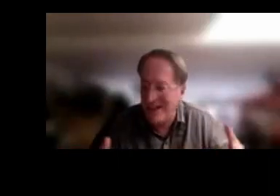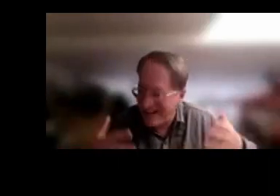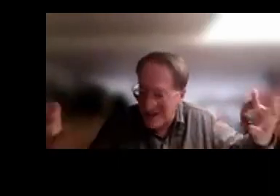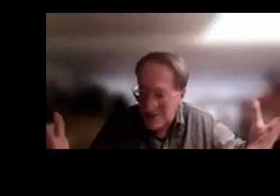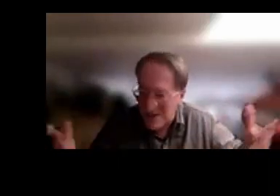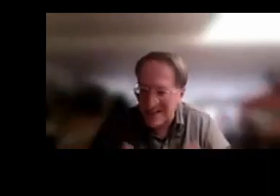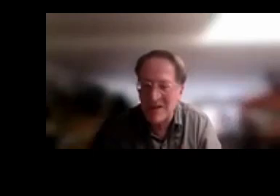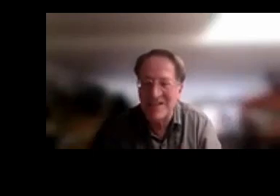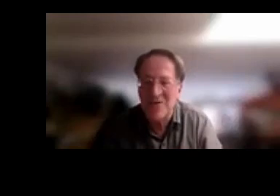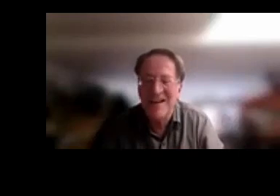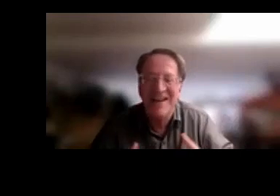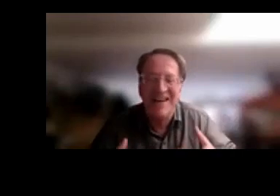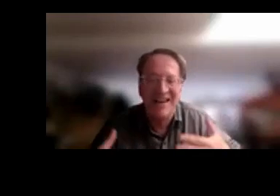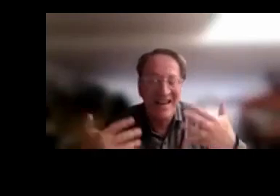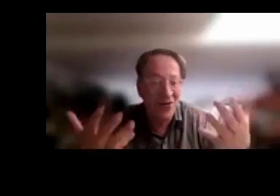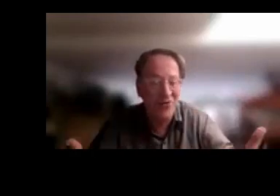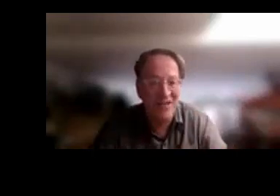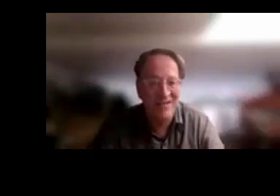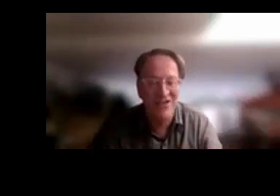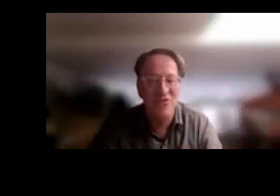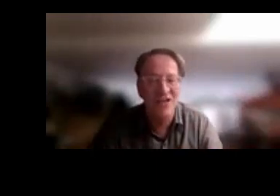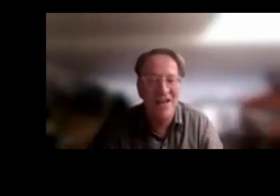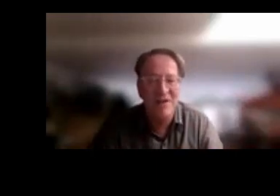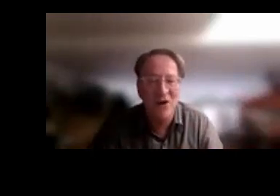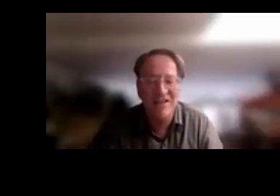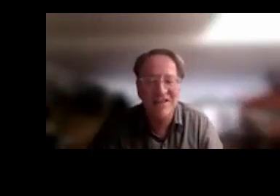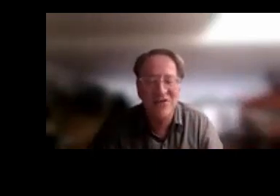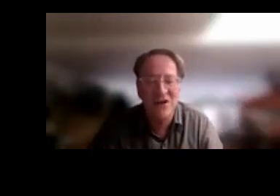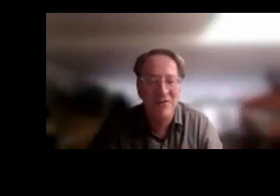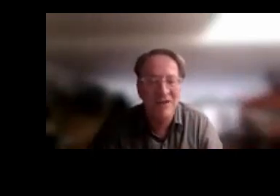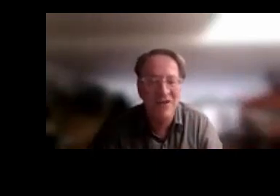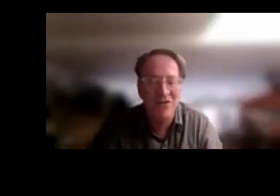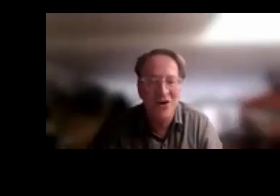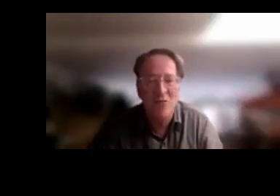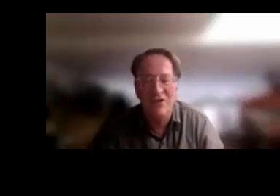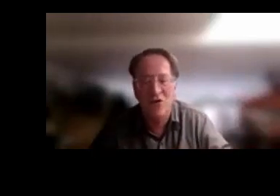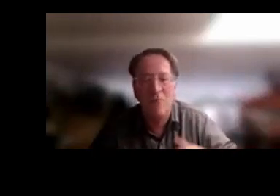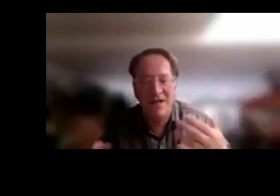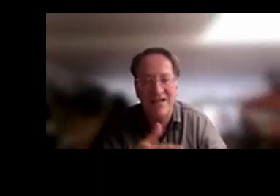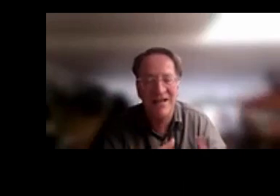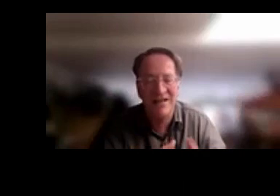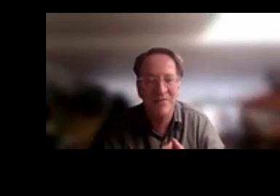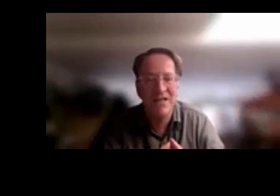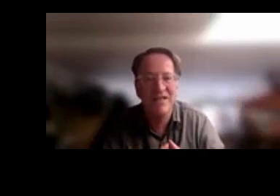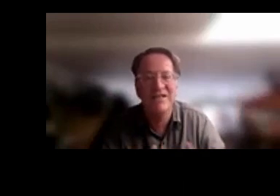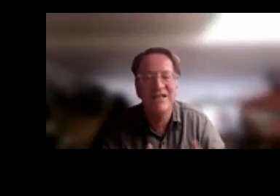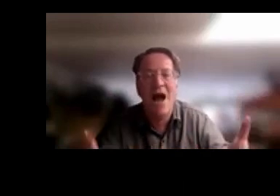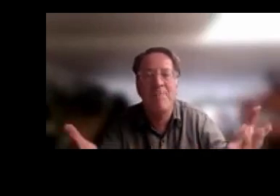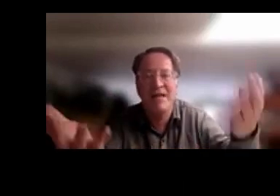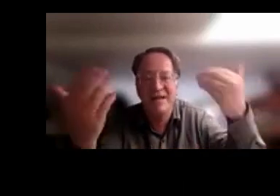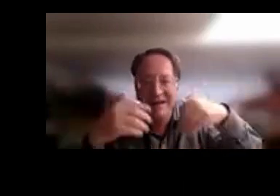cultura siempre es expansiva. Ya con estas comunidades virtuales nos ha permitido pues compartir las